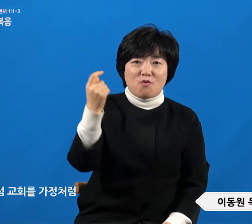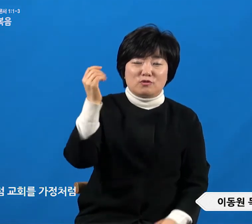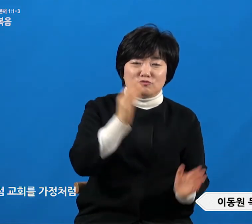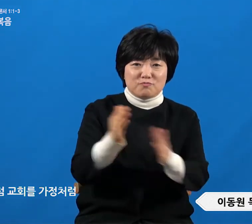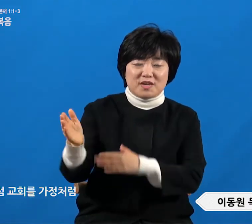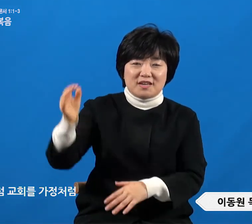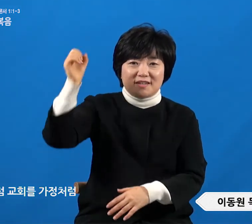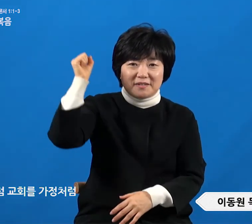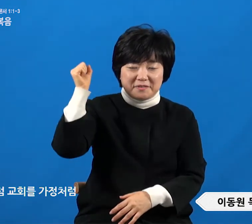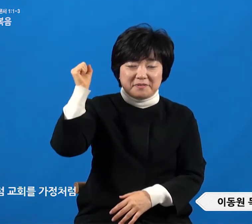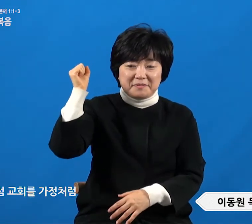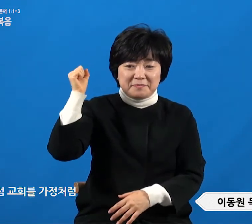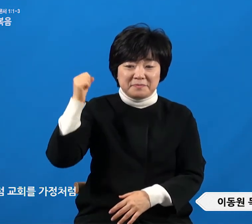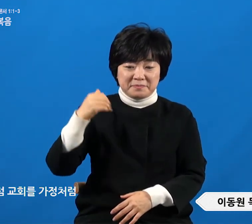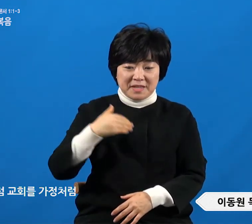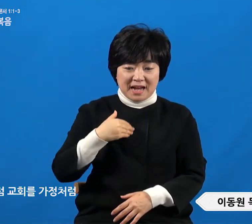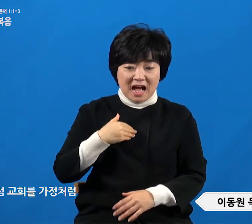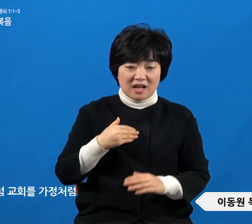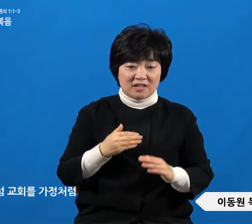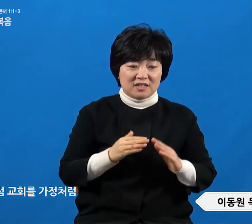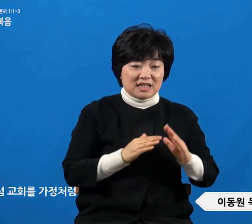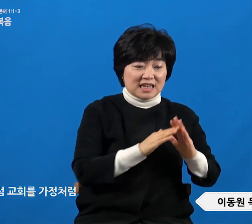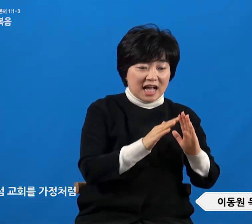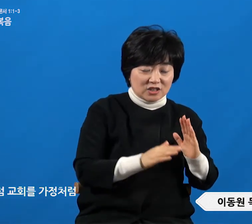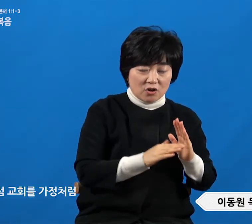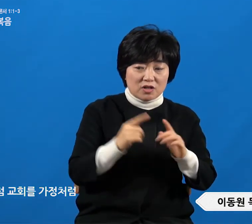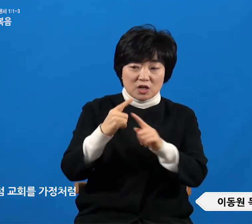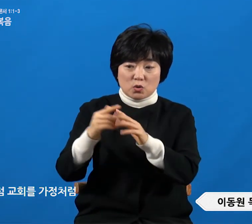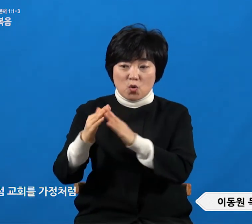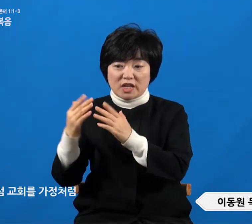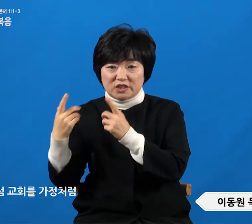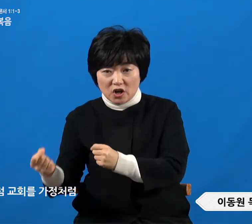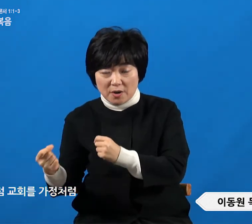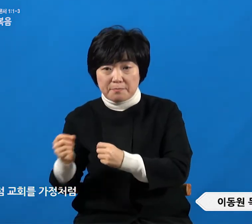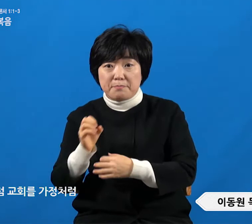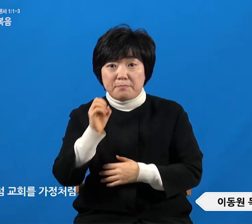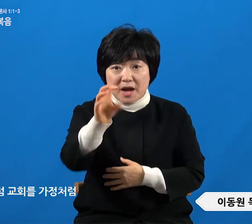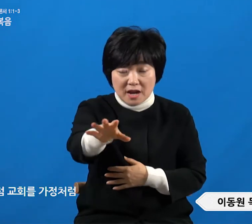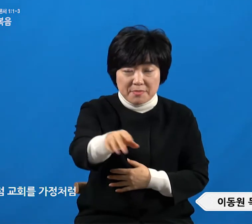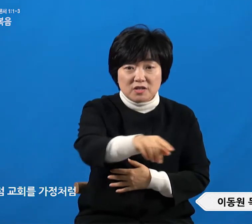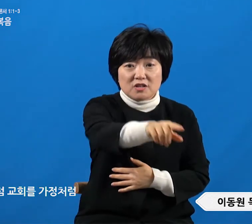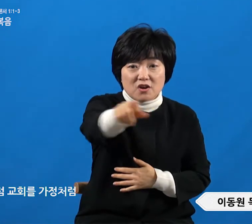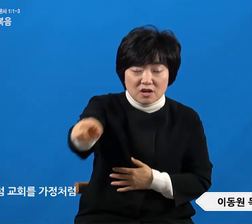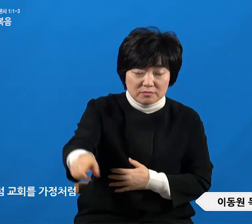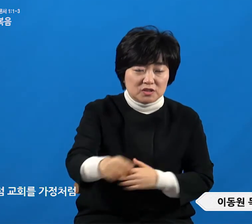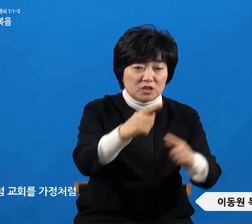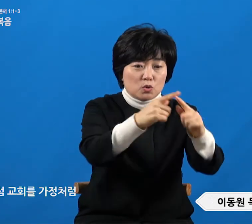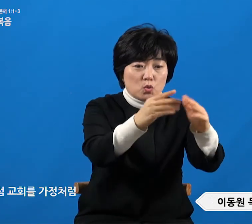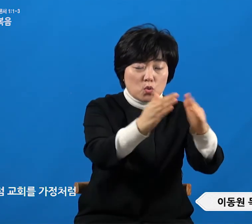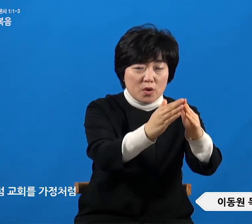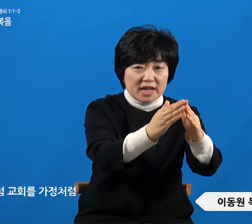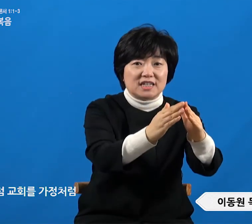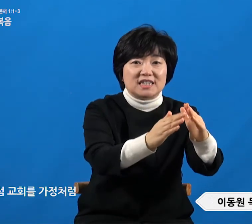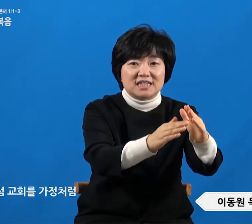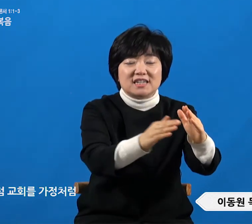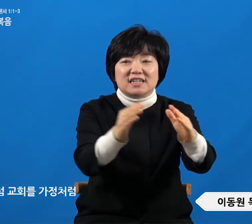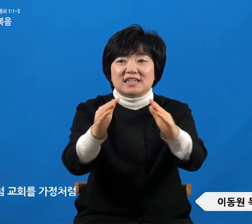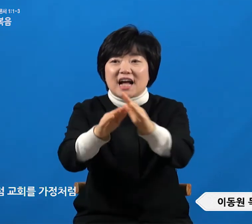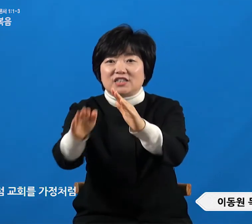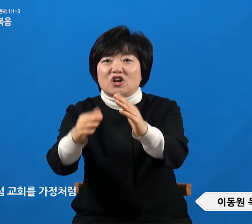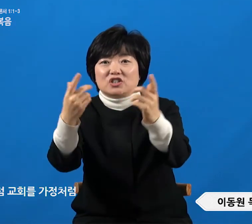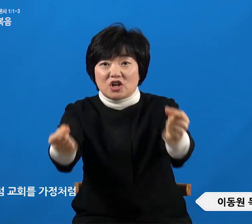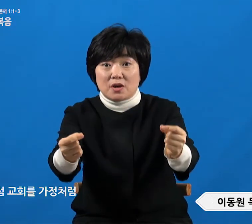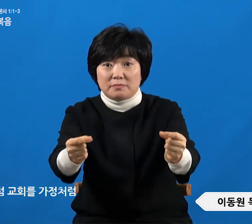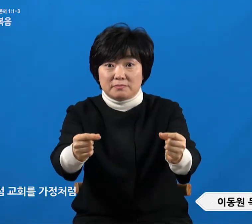가정을 교회처럼 그러면 여러분은 교회를 가정처럼, 제가 교회를 가정처럼 그러면 여러분은 가정을 교회처럼.